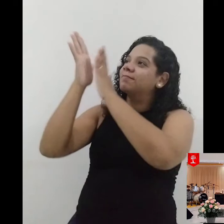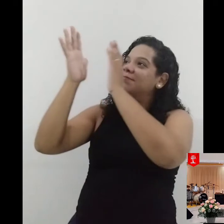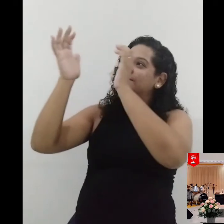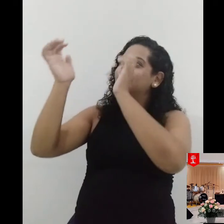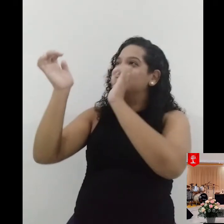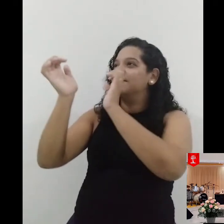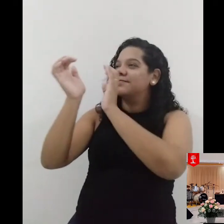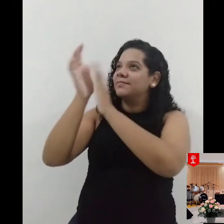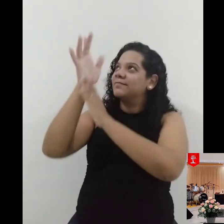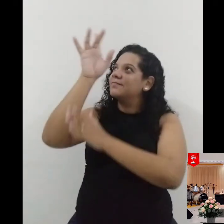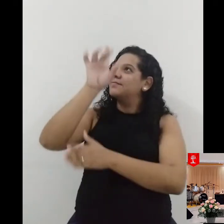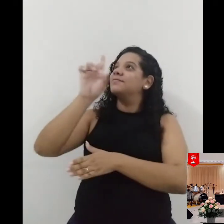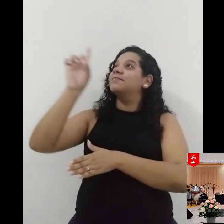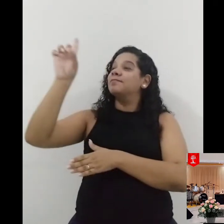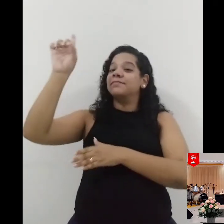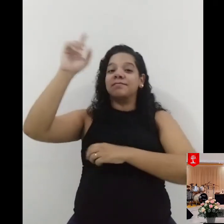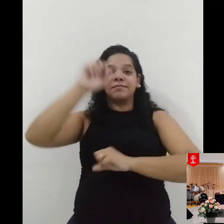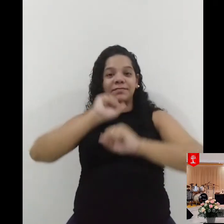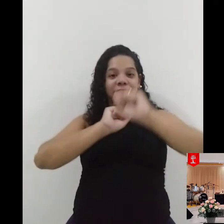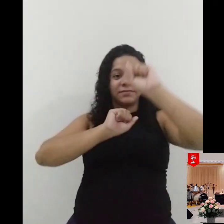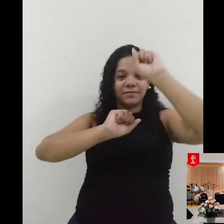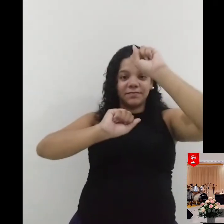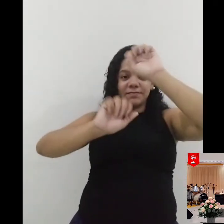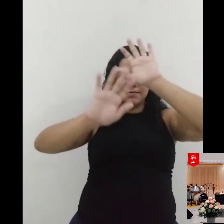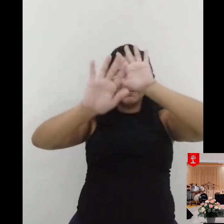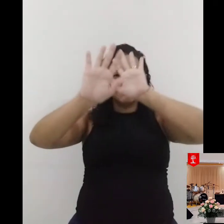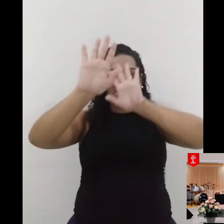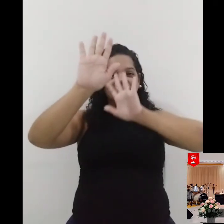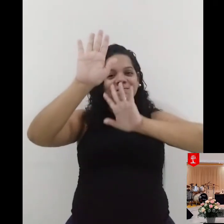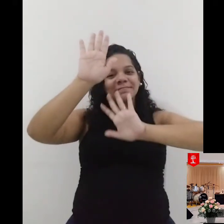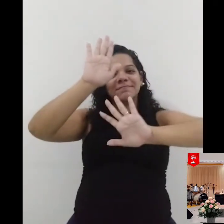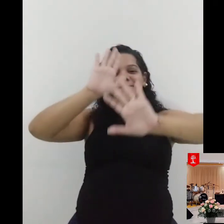eu te pertenço, Deus.